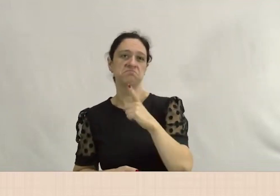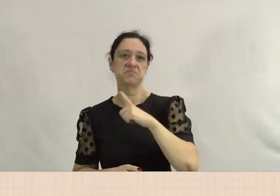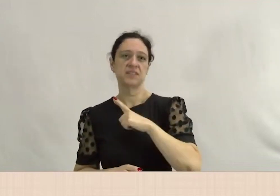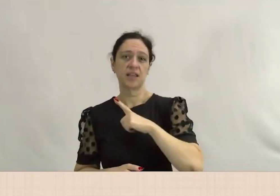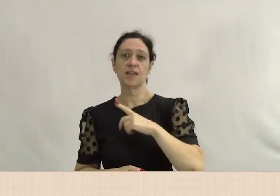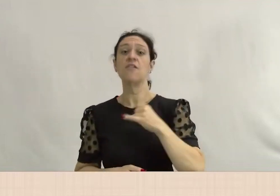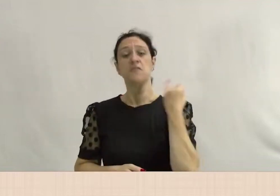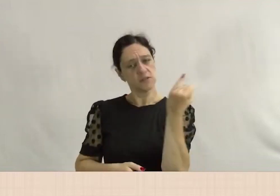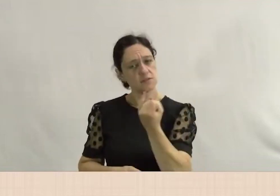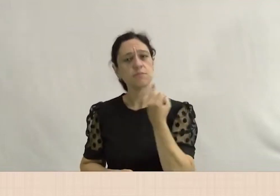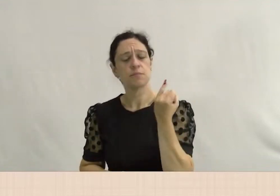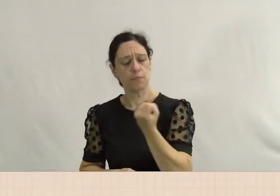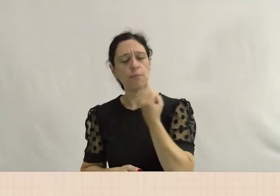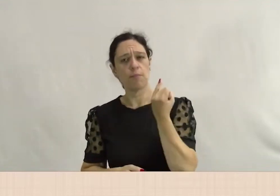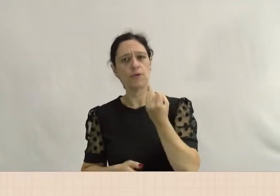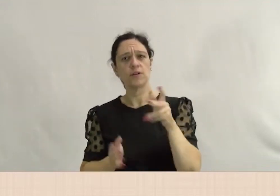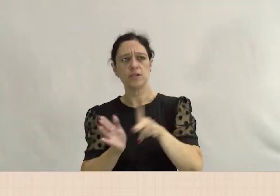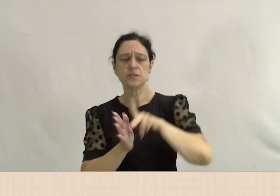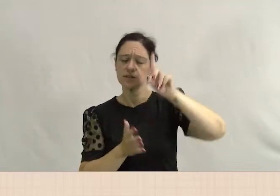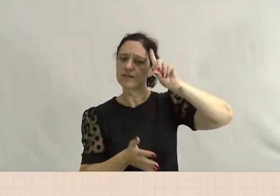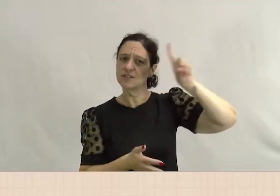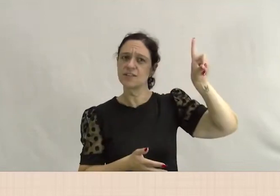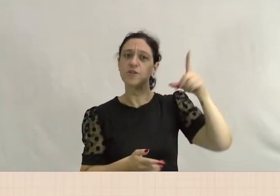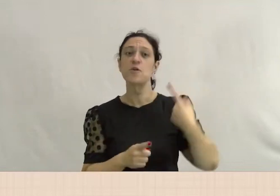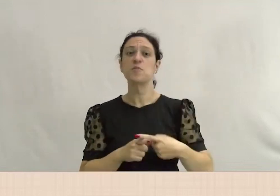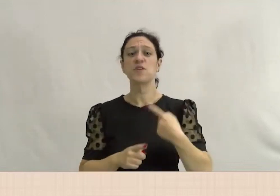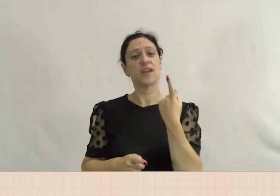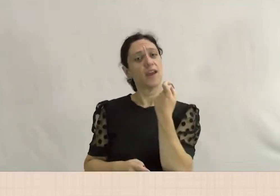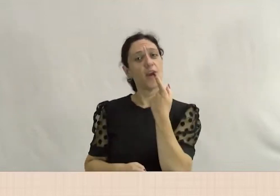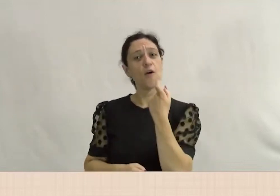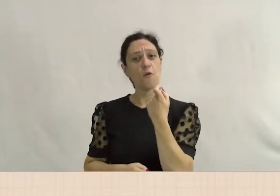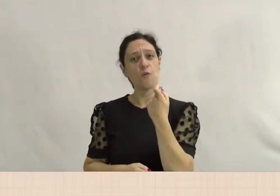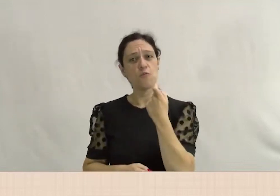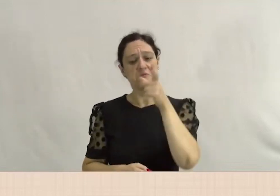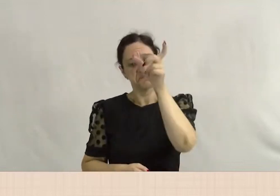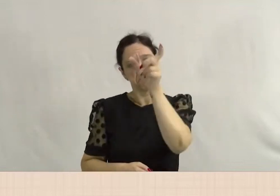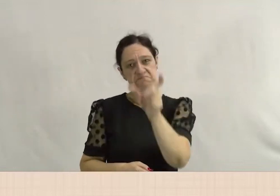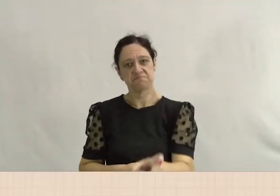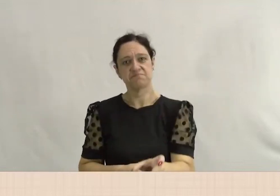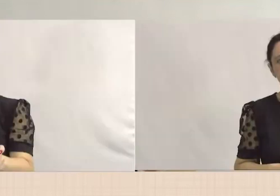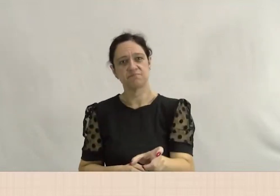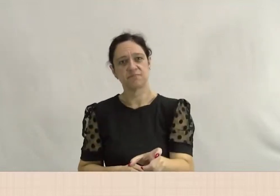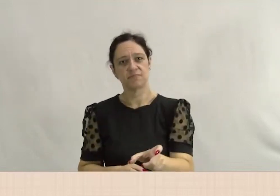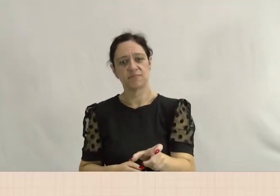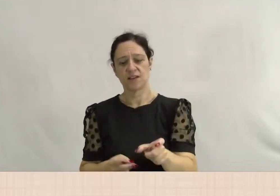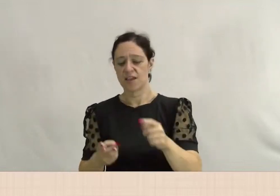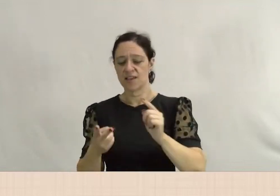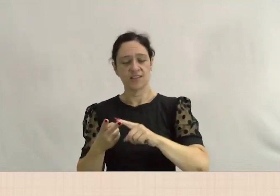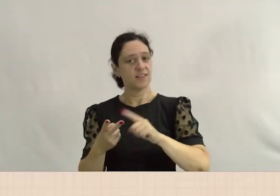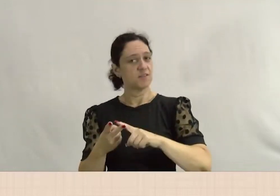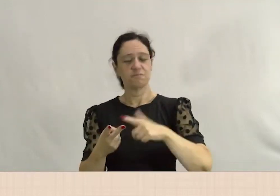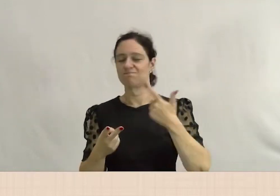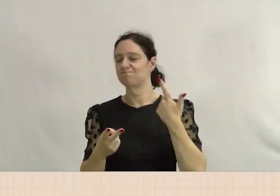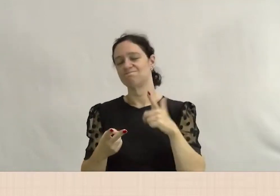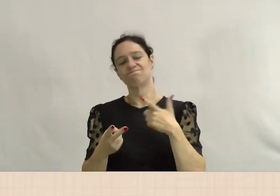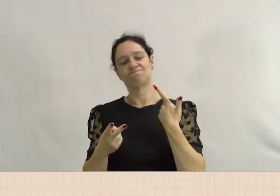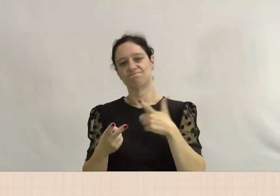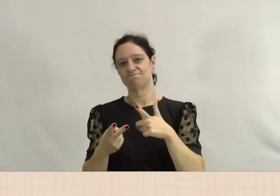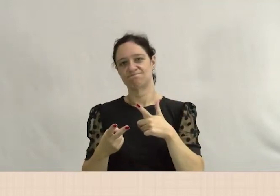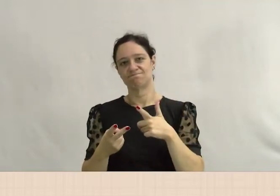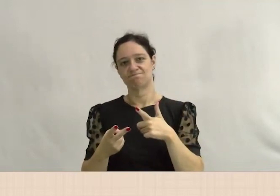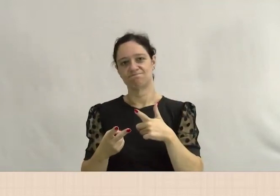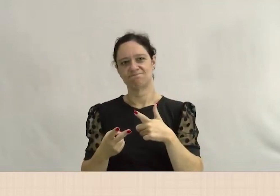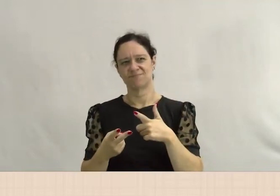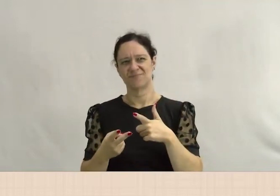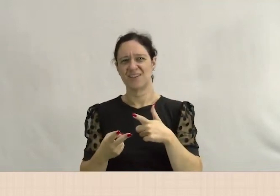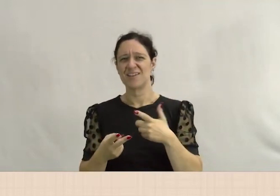Você é importante para Deus. Você é único. Não tem um segundo igual a você. Não